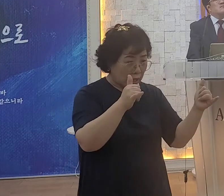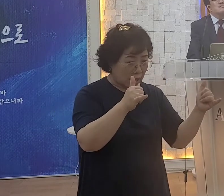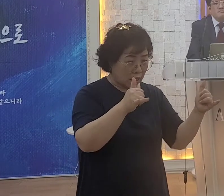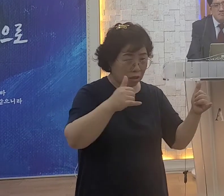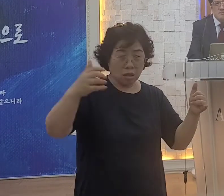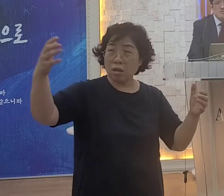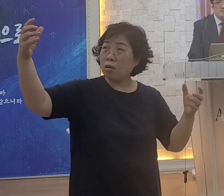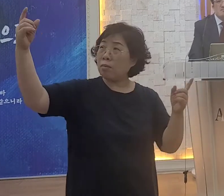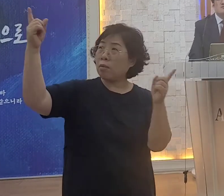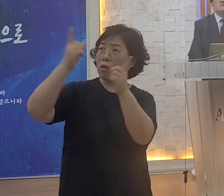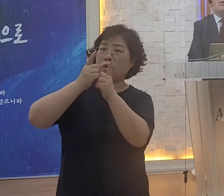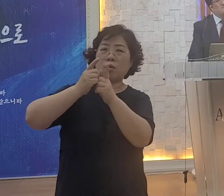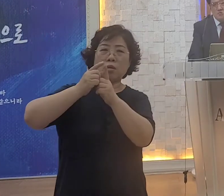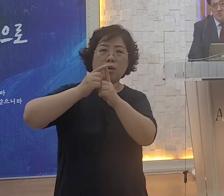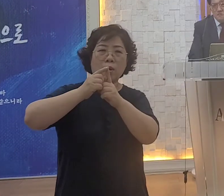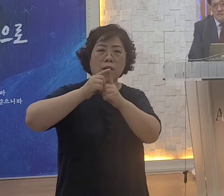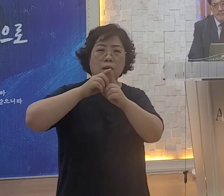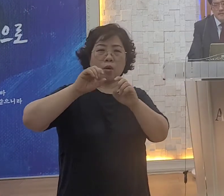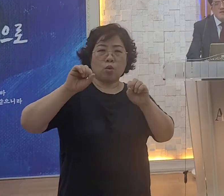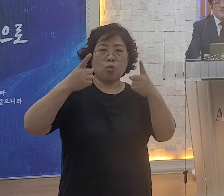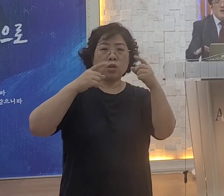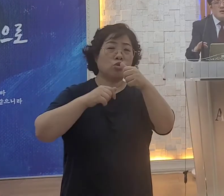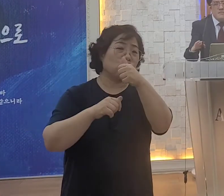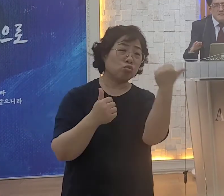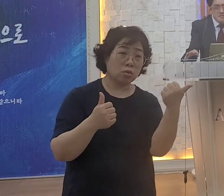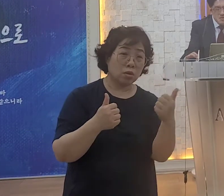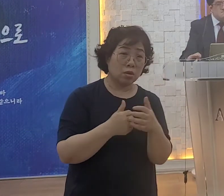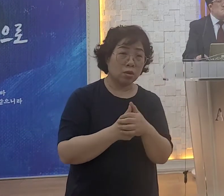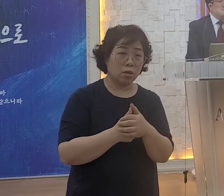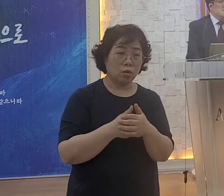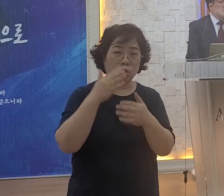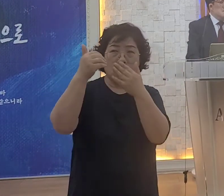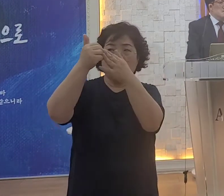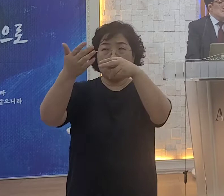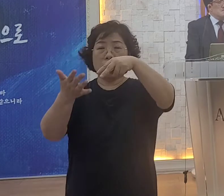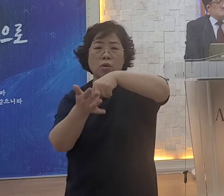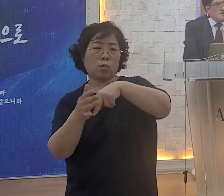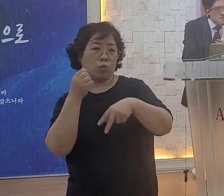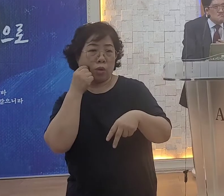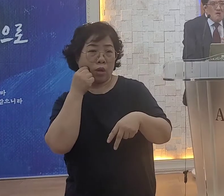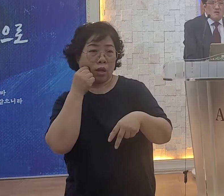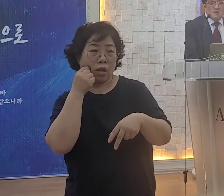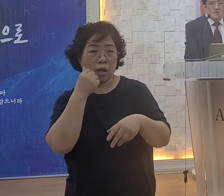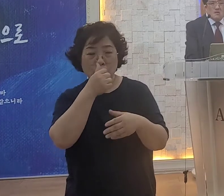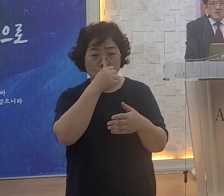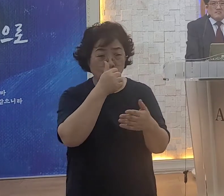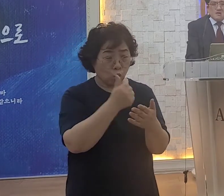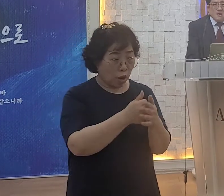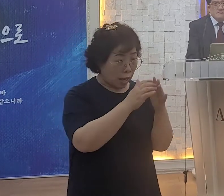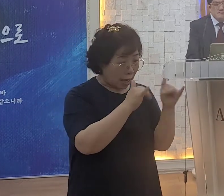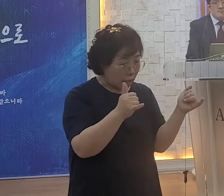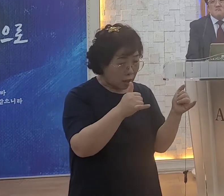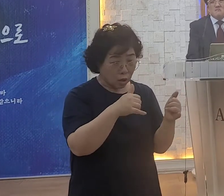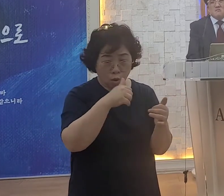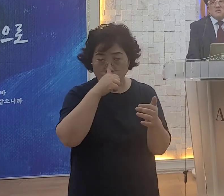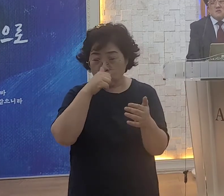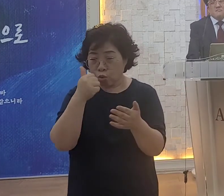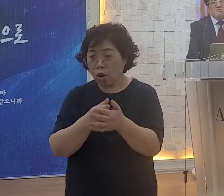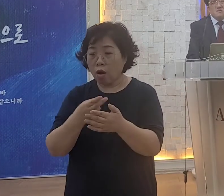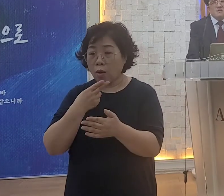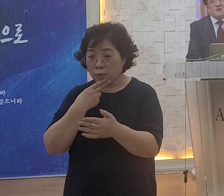하나님의 광채를 본 즉시 죽고 그 하나님 앞에 설 수 없는 죄인과 죄가 없는